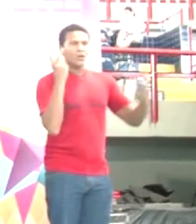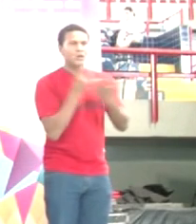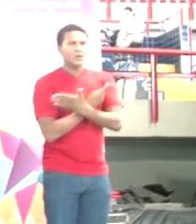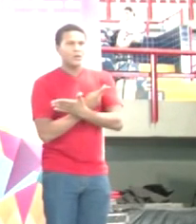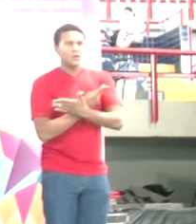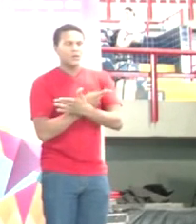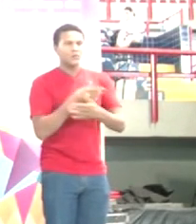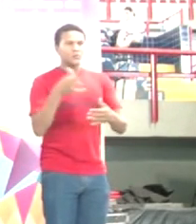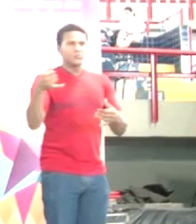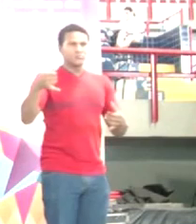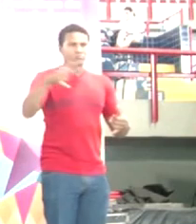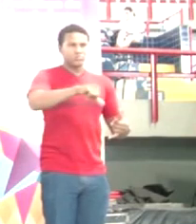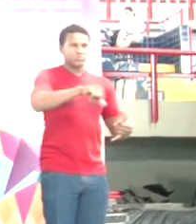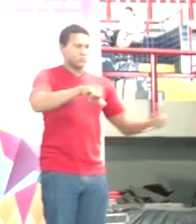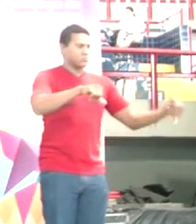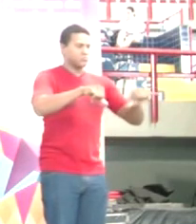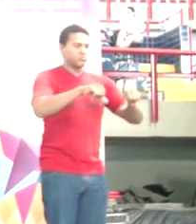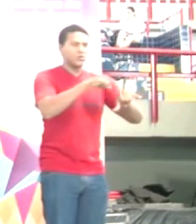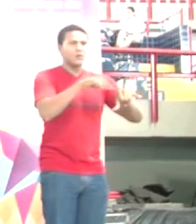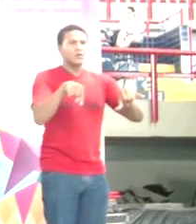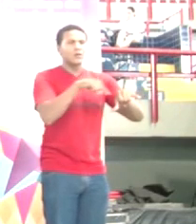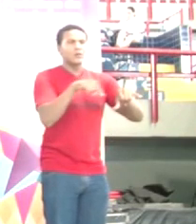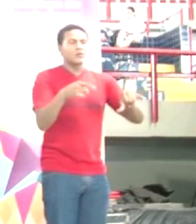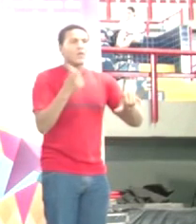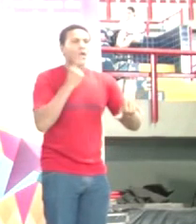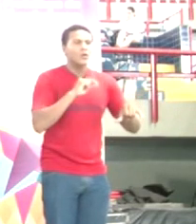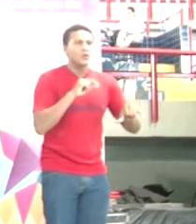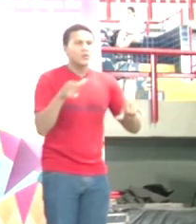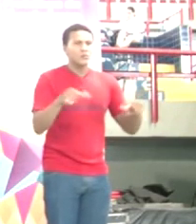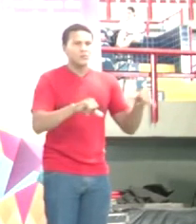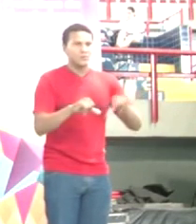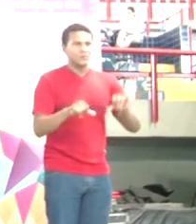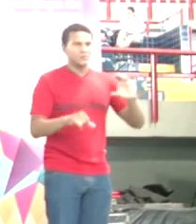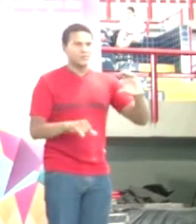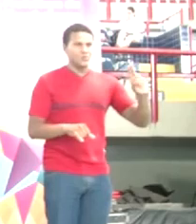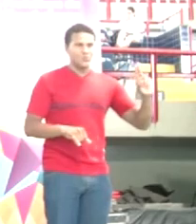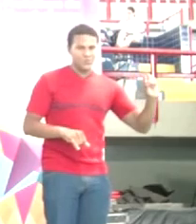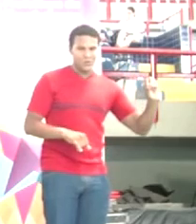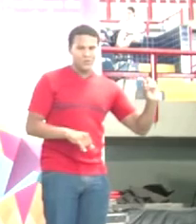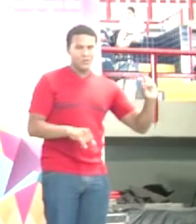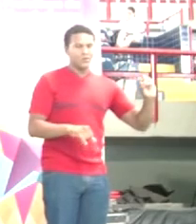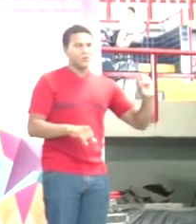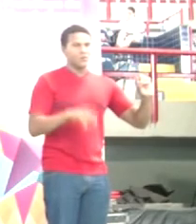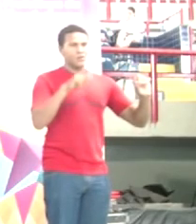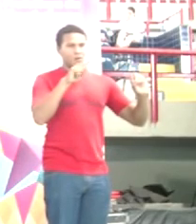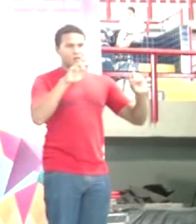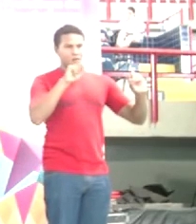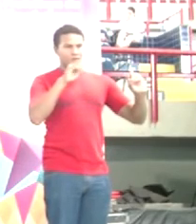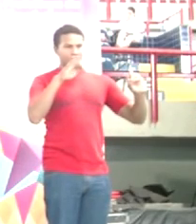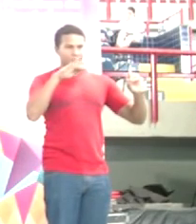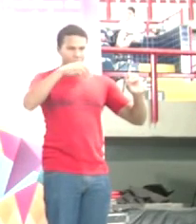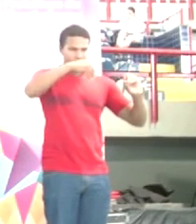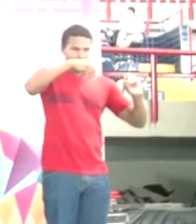grafite, que é o carbono, e o óxido metálico, que é o seu óleo.